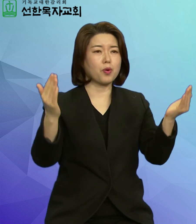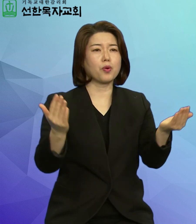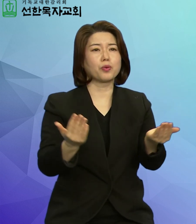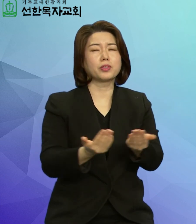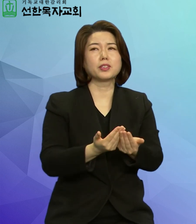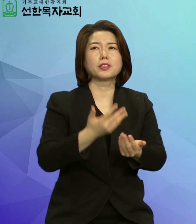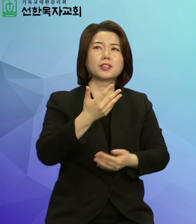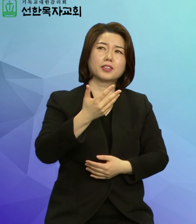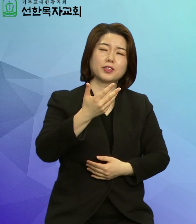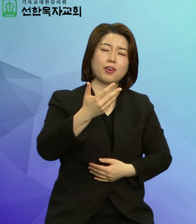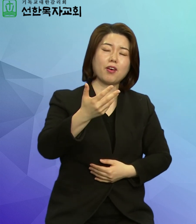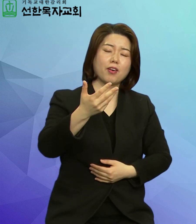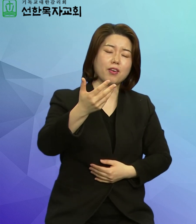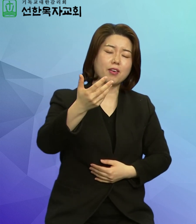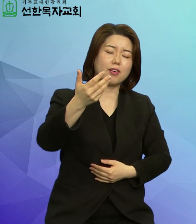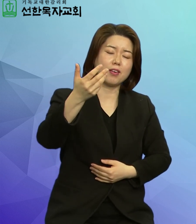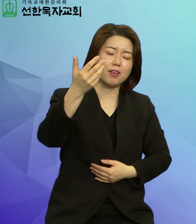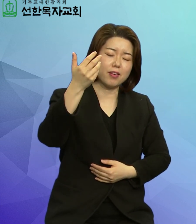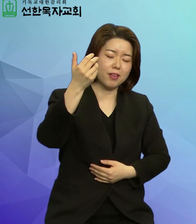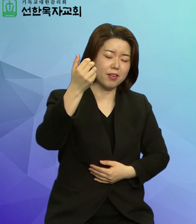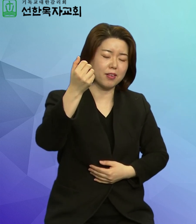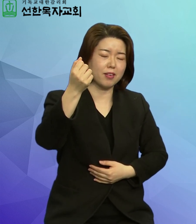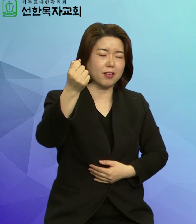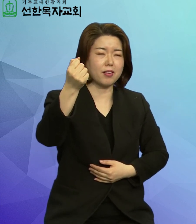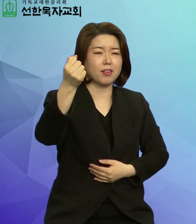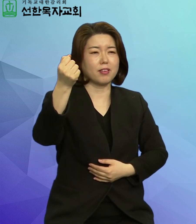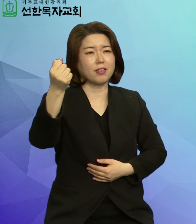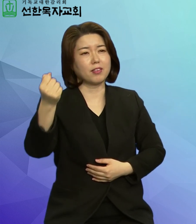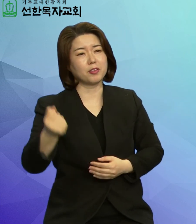주 나의 모든 것